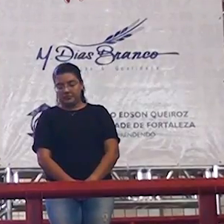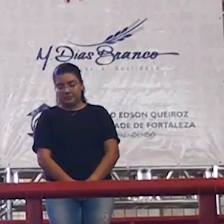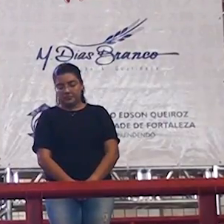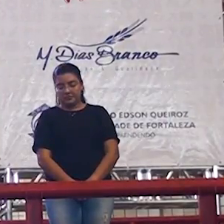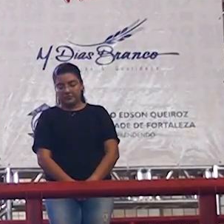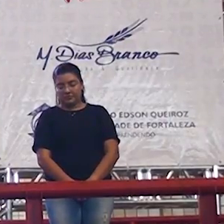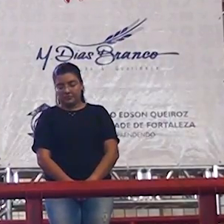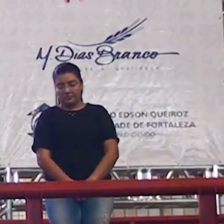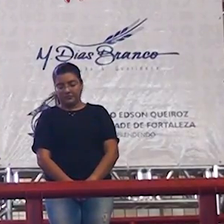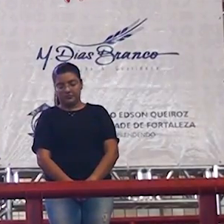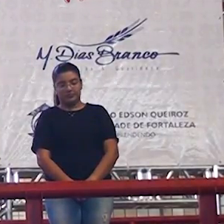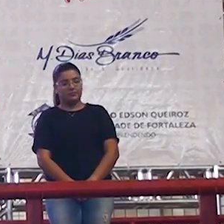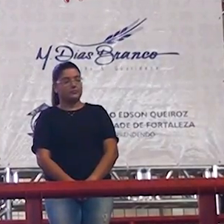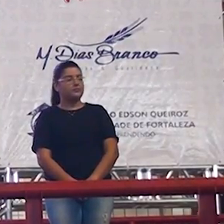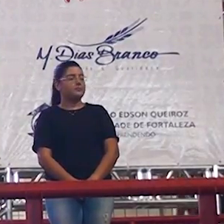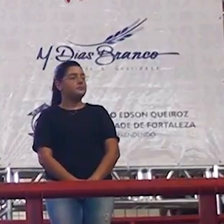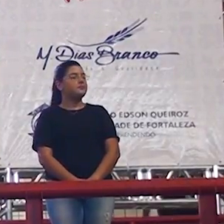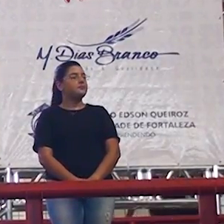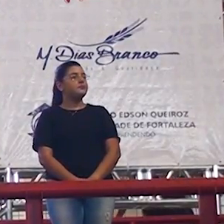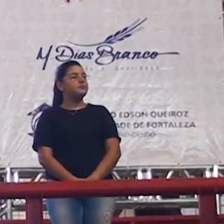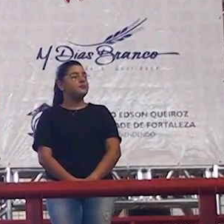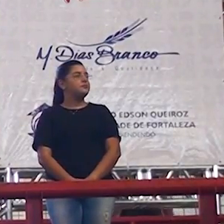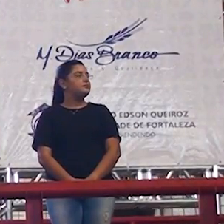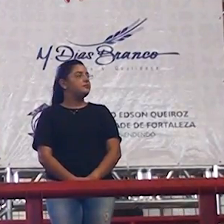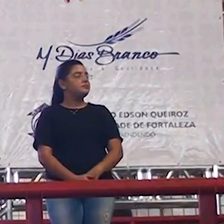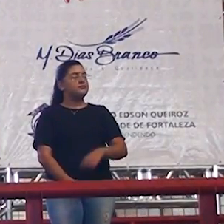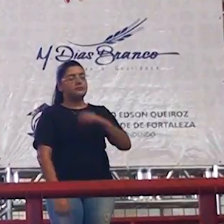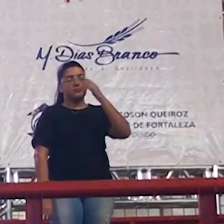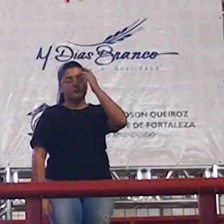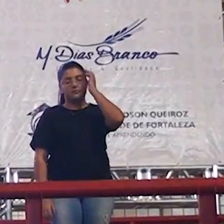Faça uma pergunta mais fácil.